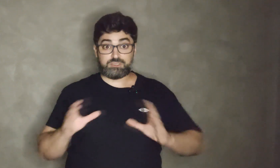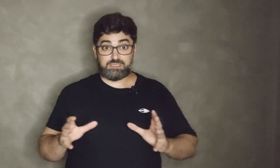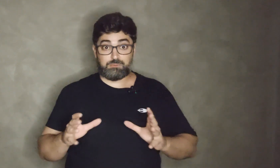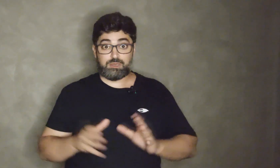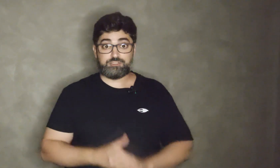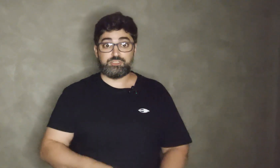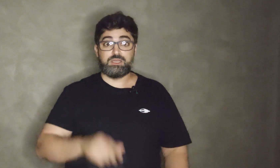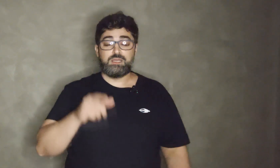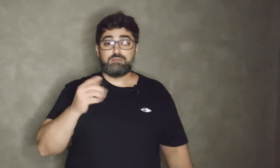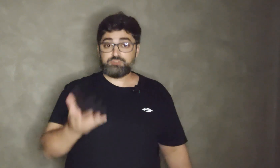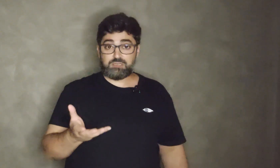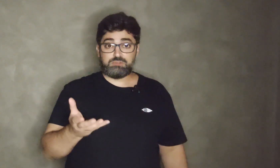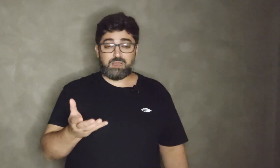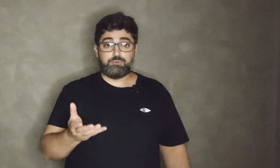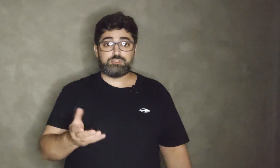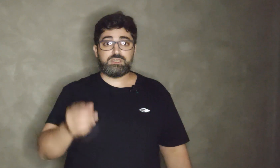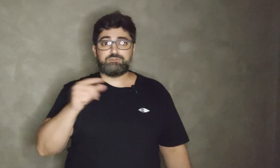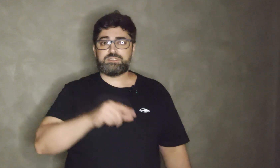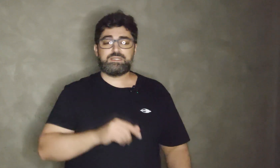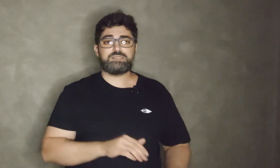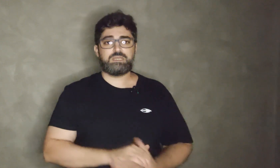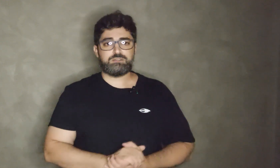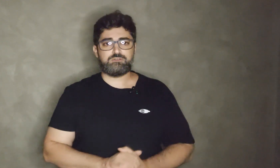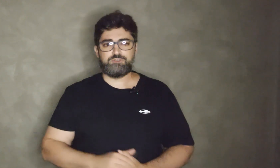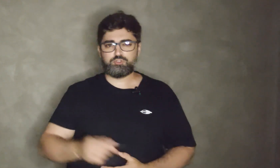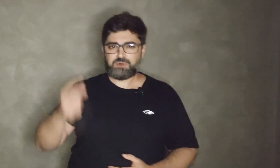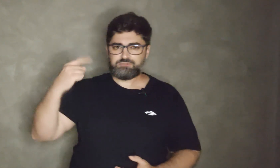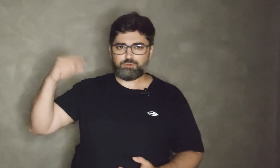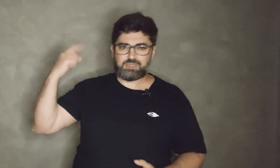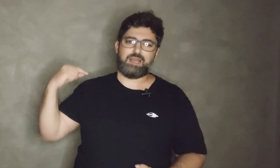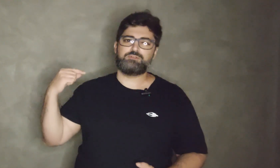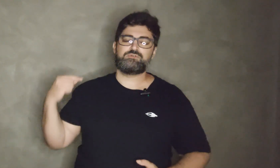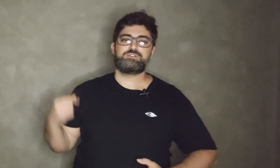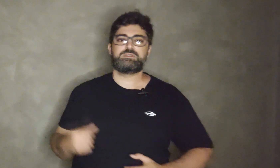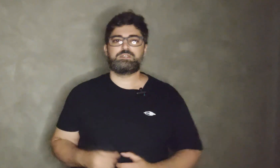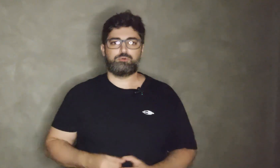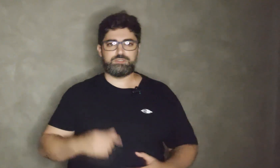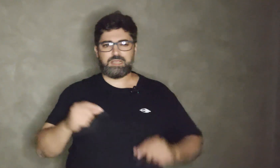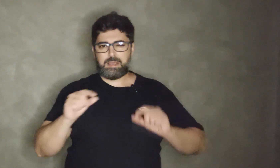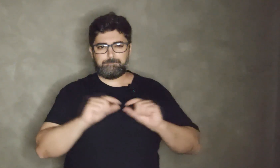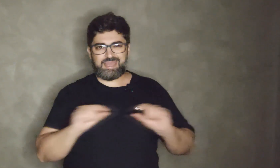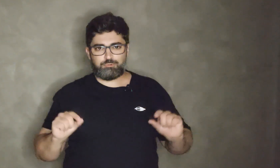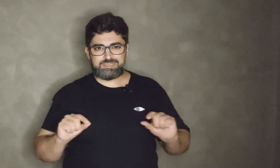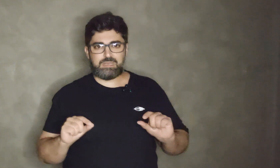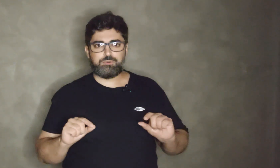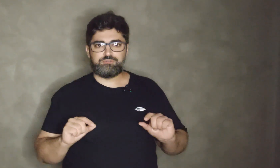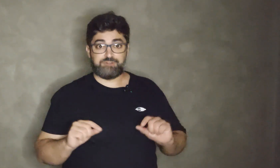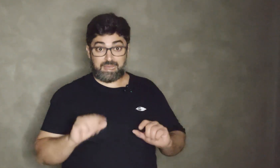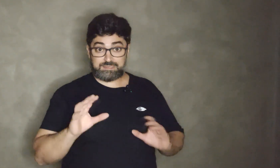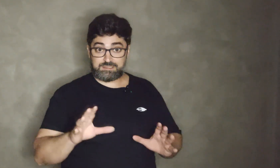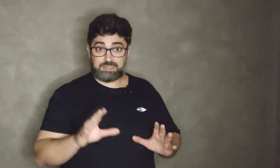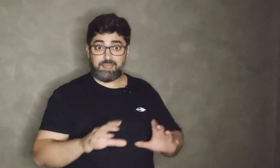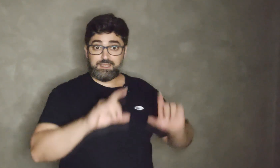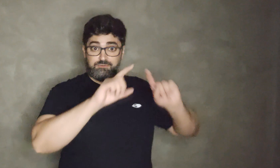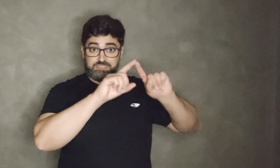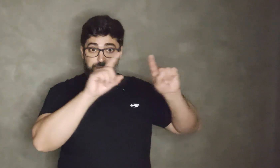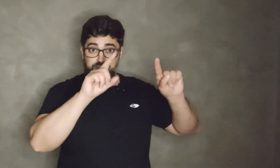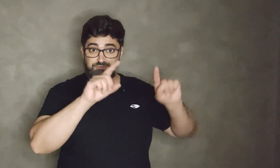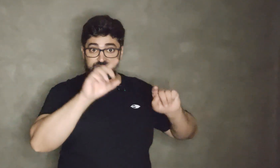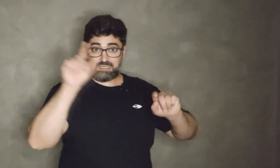e dê uma olhadinha. Você não tem a apostila, você tem acesso aos vídeos. Pode voltar lá nos vídeos anteriores, pega o exemplo de frases, tá? Você pode ver